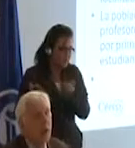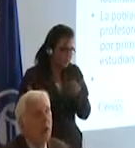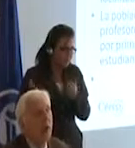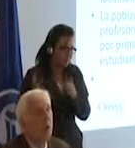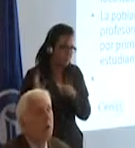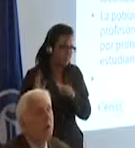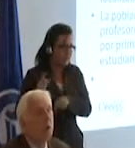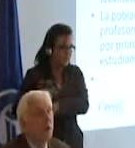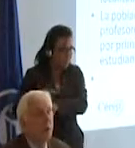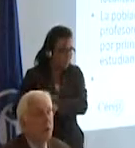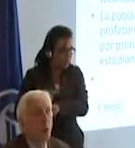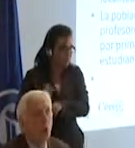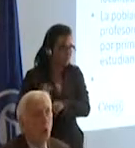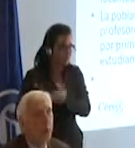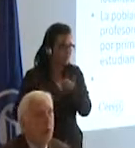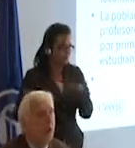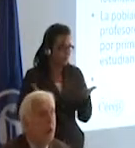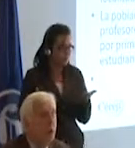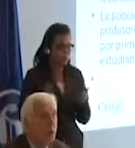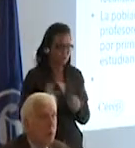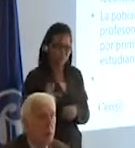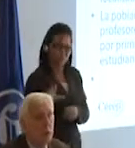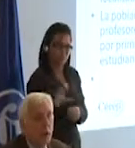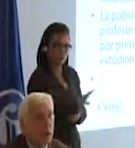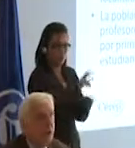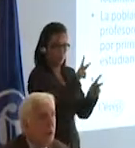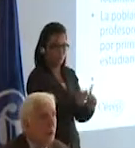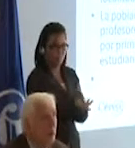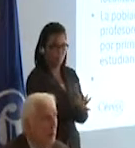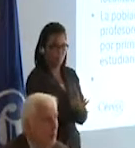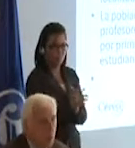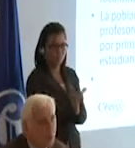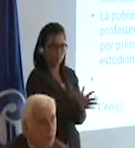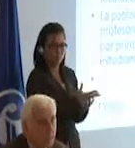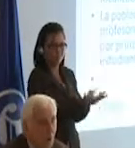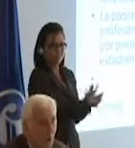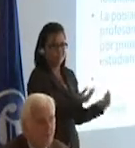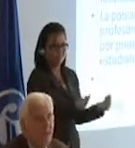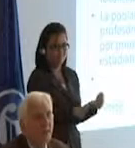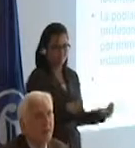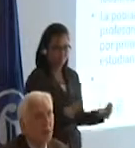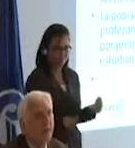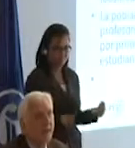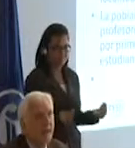según temporalidades, todos los alumnos están agrupados